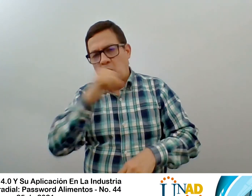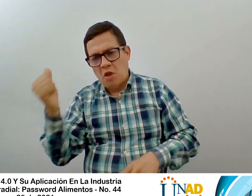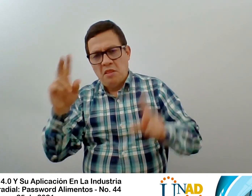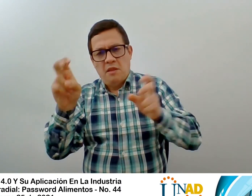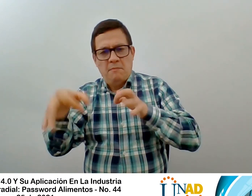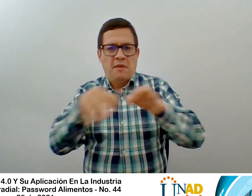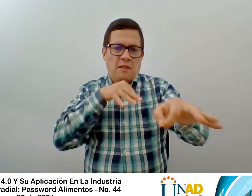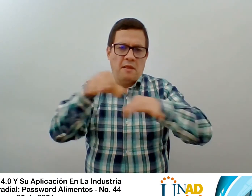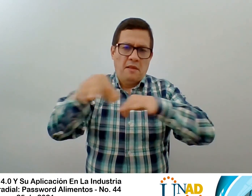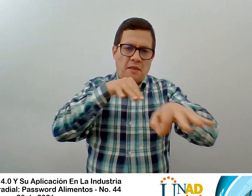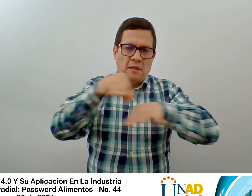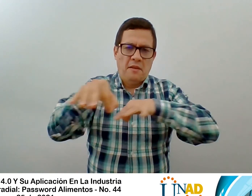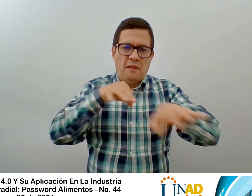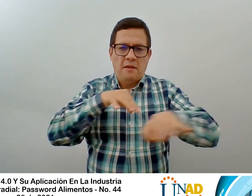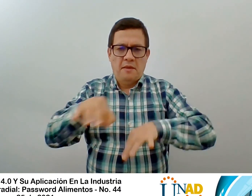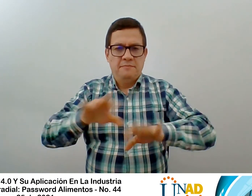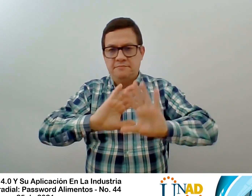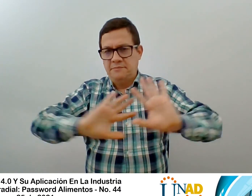nuestra siguiente emisión.